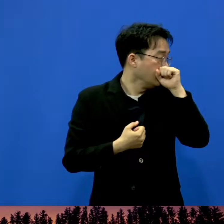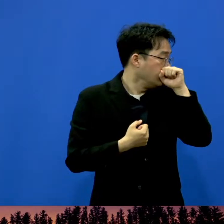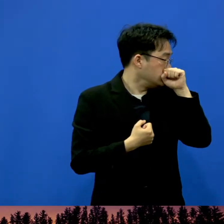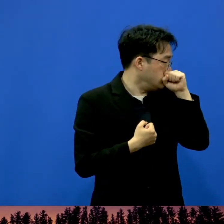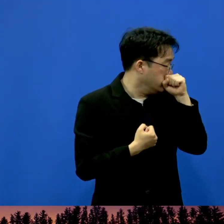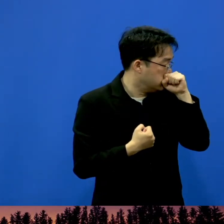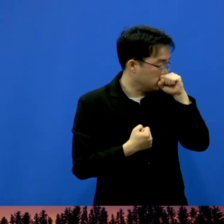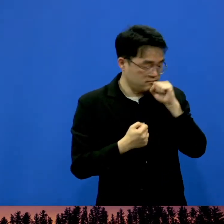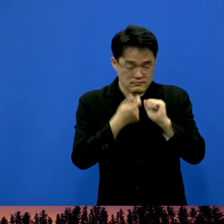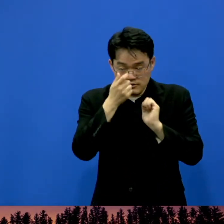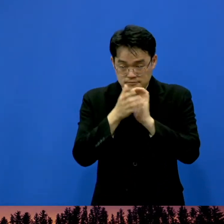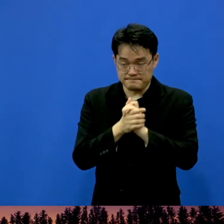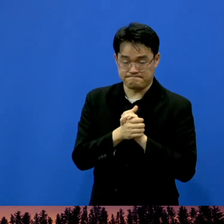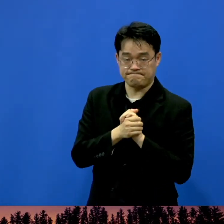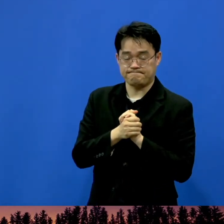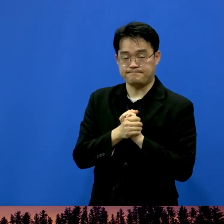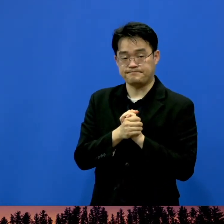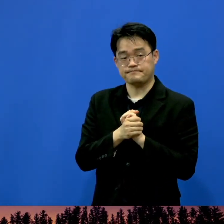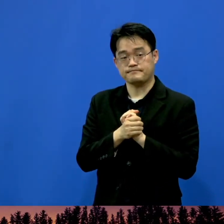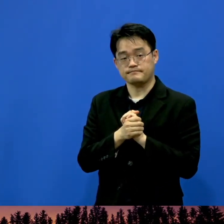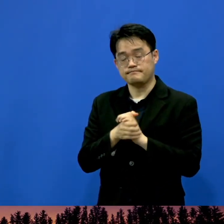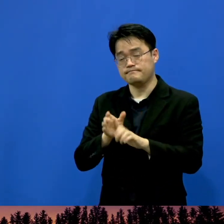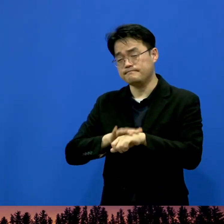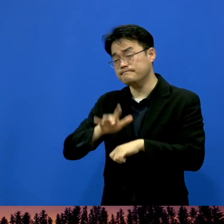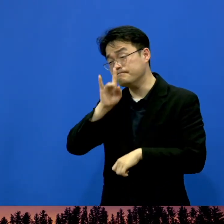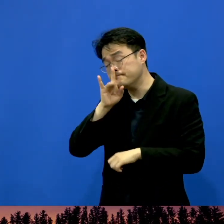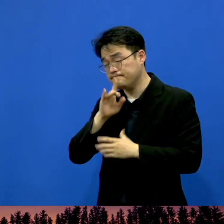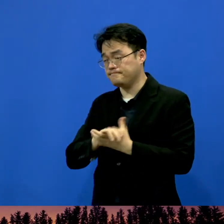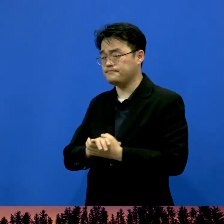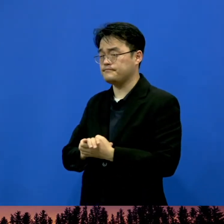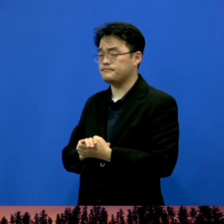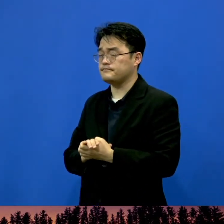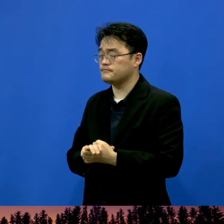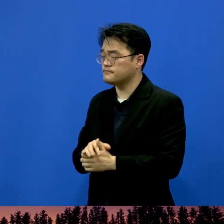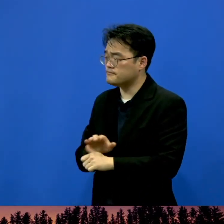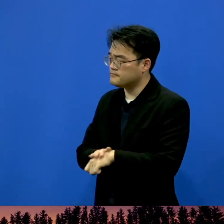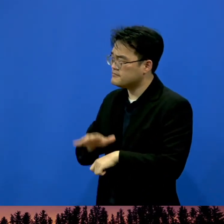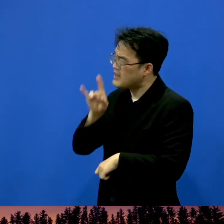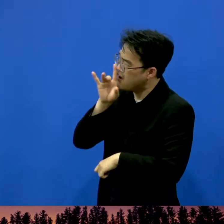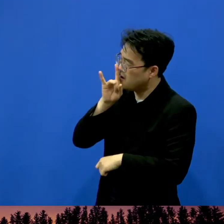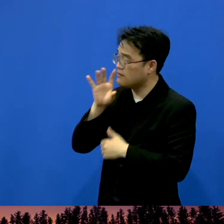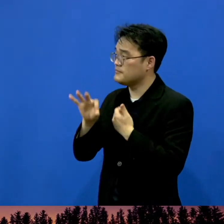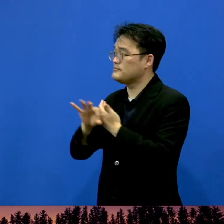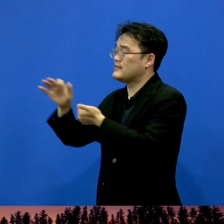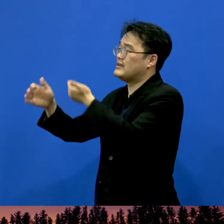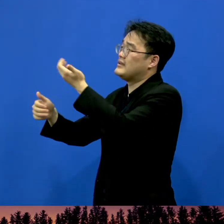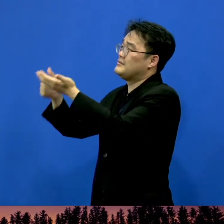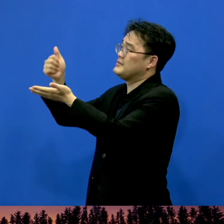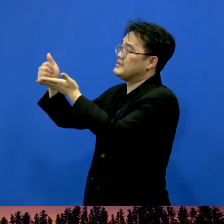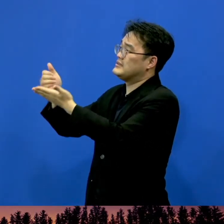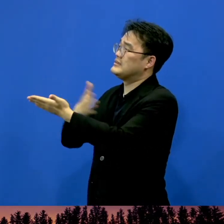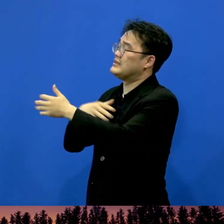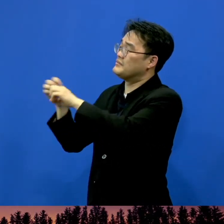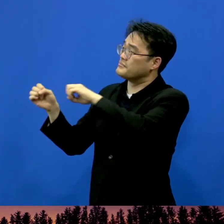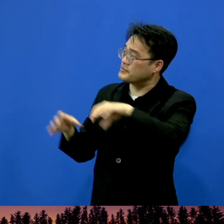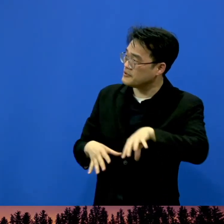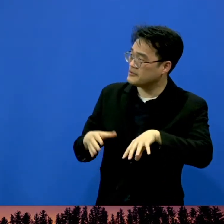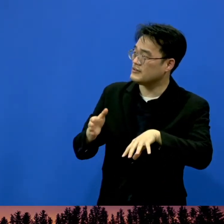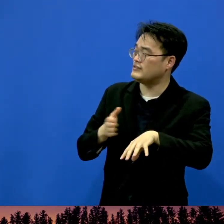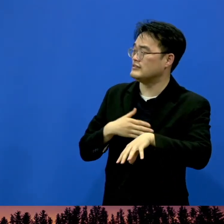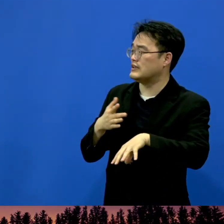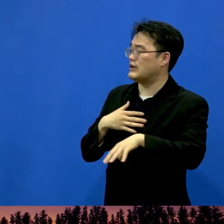기도가 막혀 있는 거예요. 무엇인가 안 되면 하나님이 나를 그렇게 몰아가고